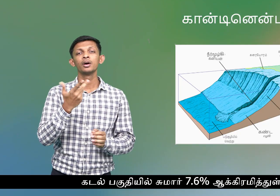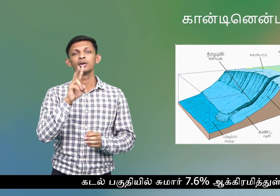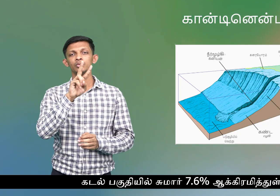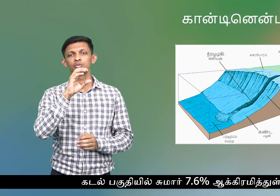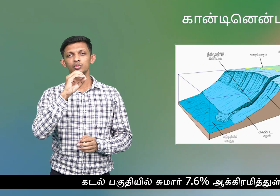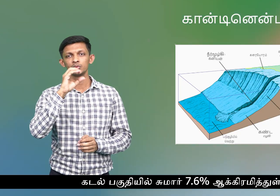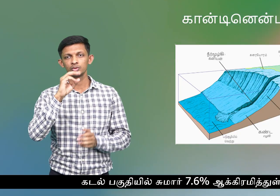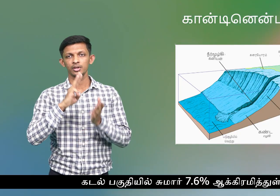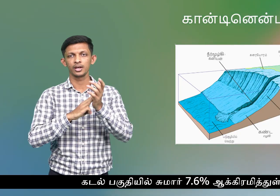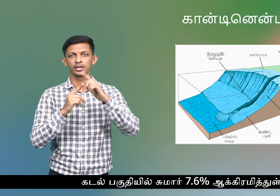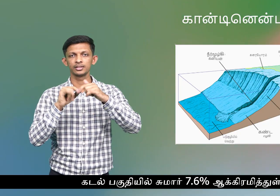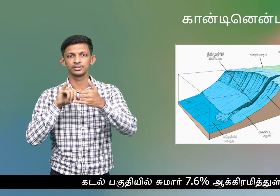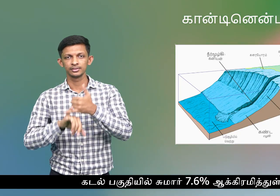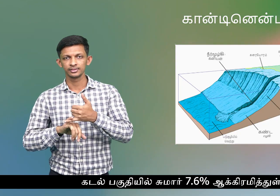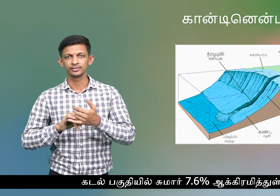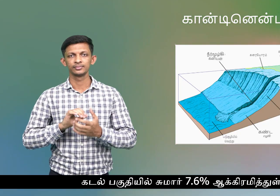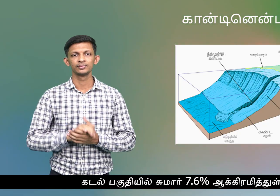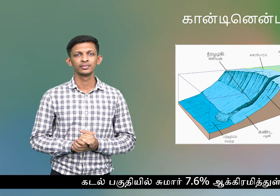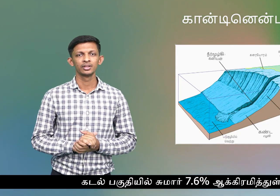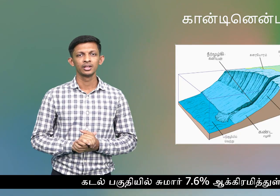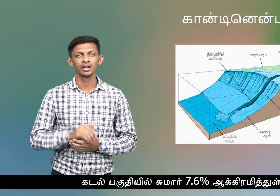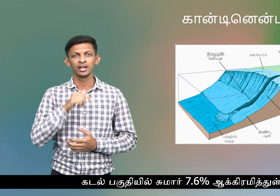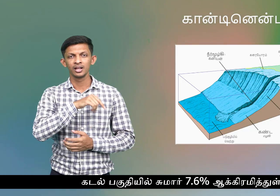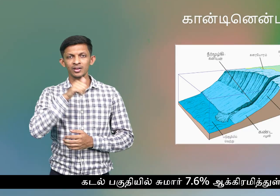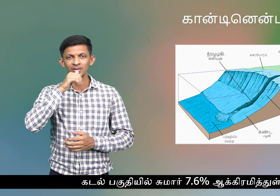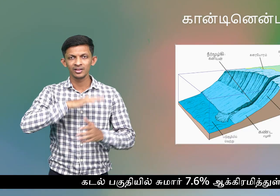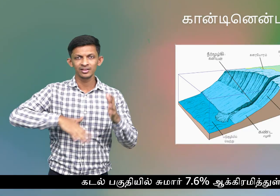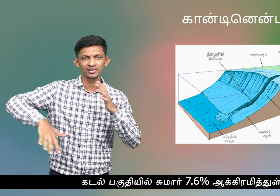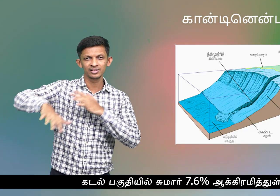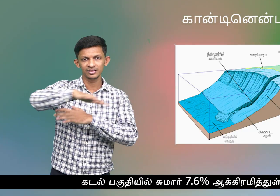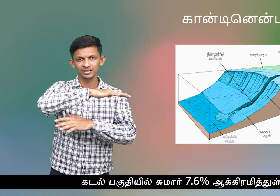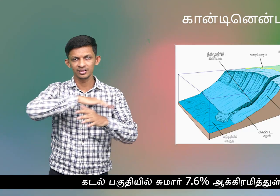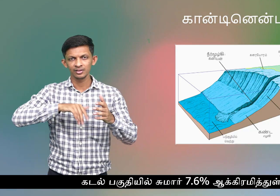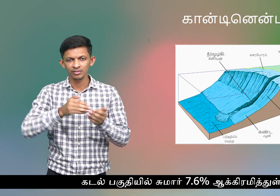கடல் பகுதியில் சுமார் 7.6 விழுக்காடு ஆக்கிரமித்துள்ளது.